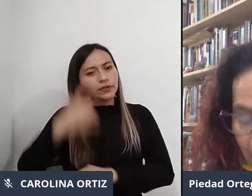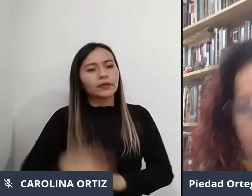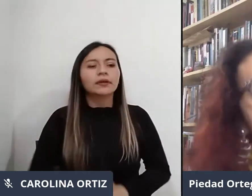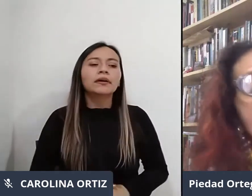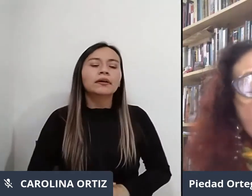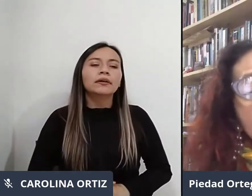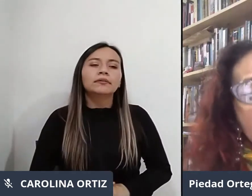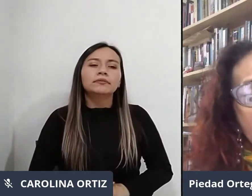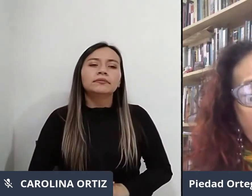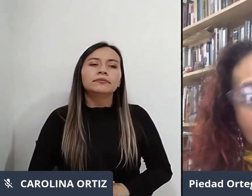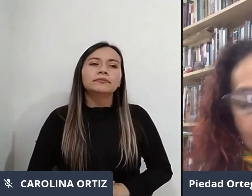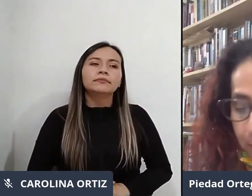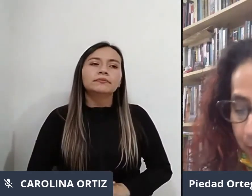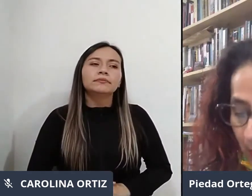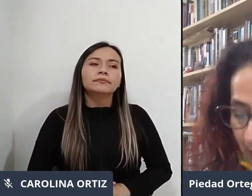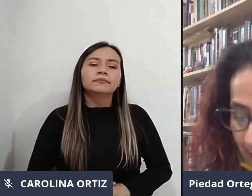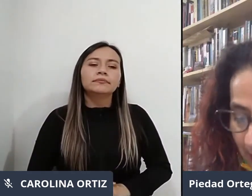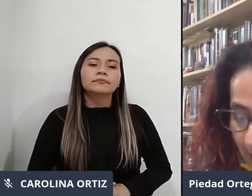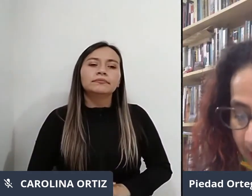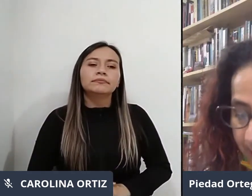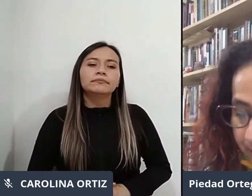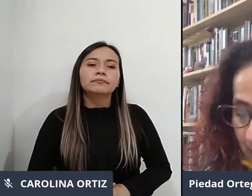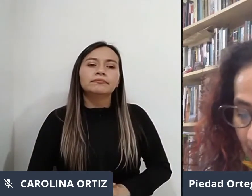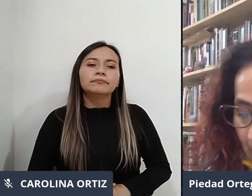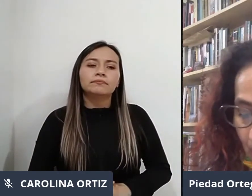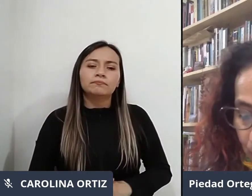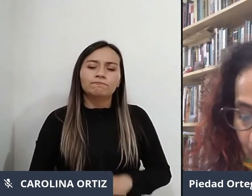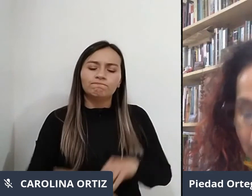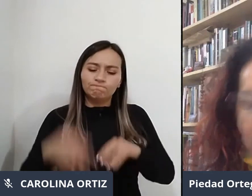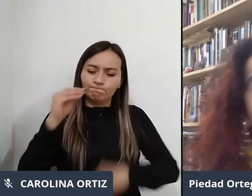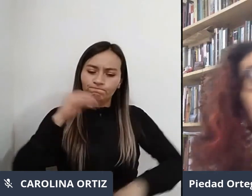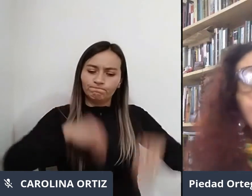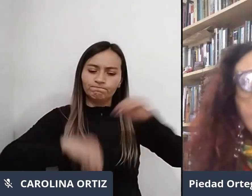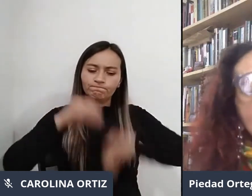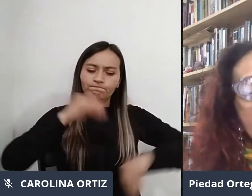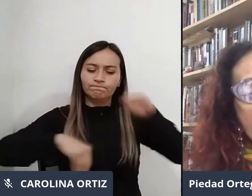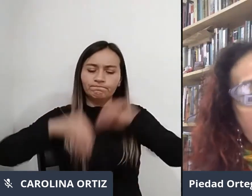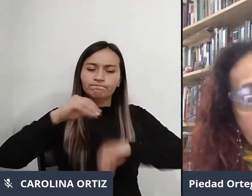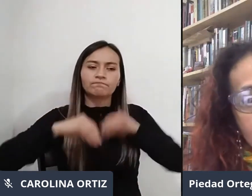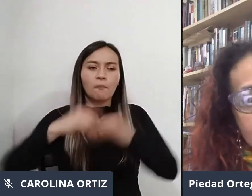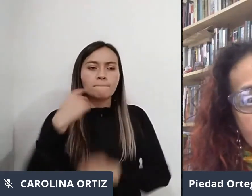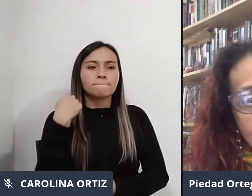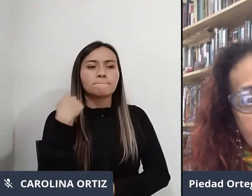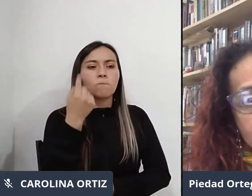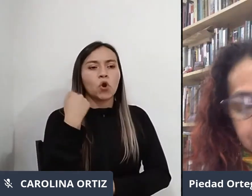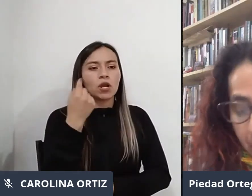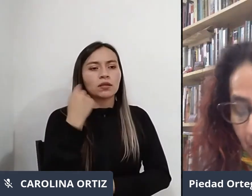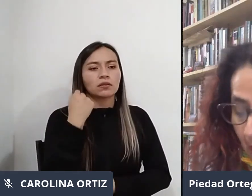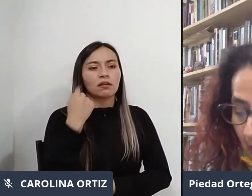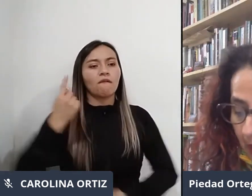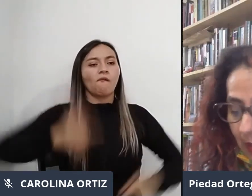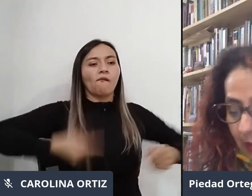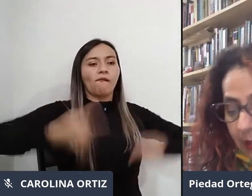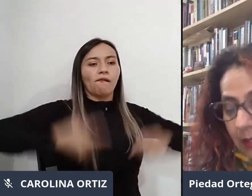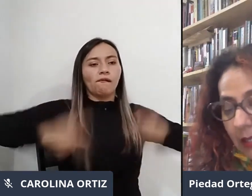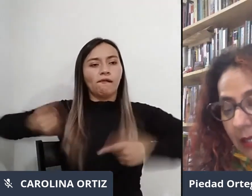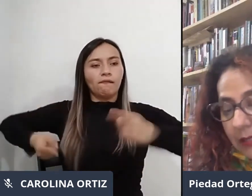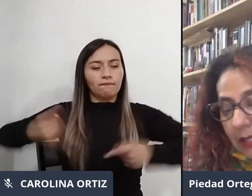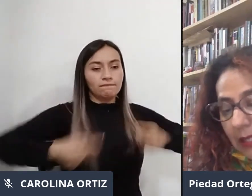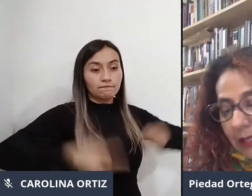está ya definiendo políticas autoritarias y represivas. Y